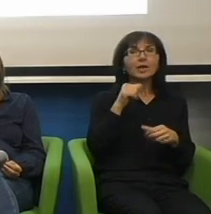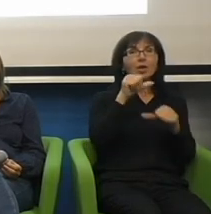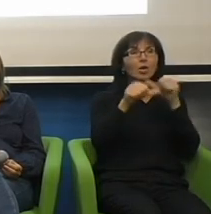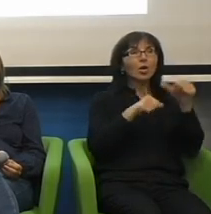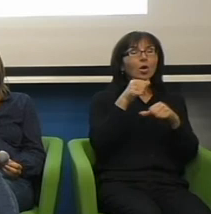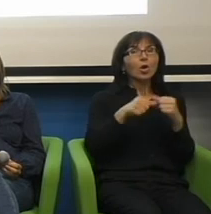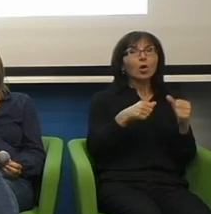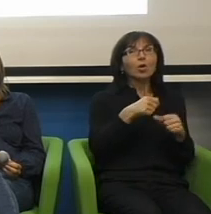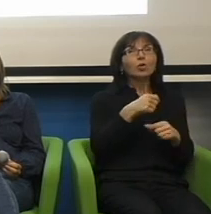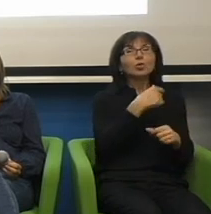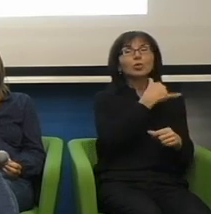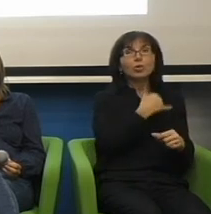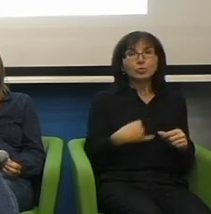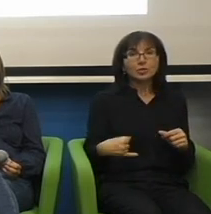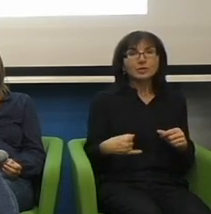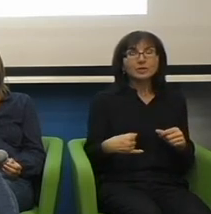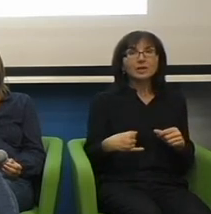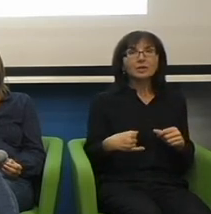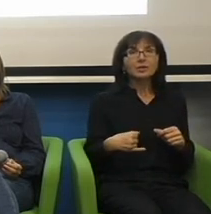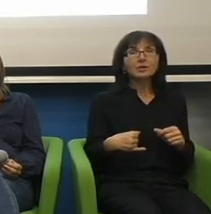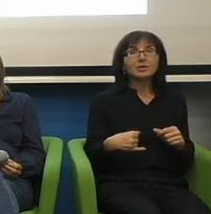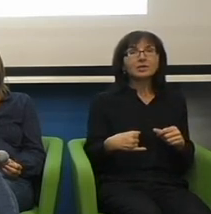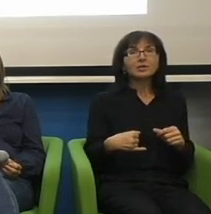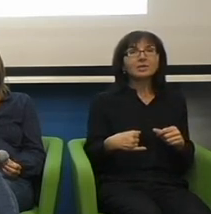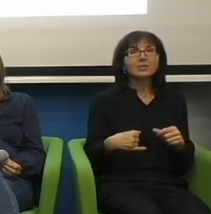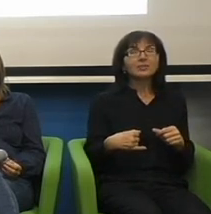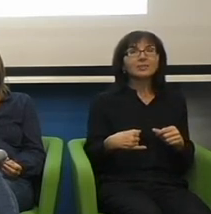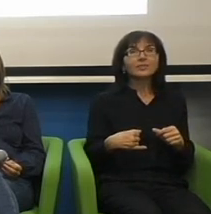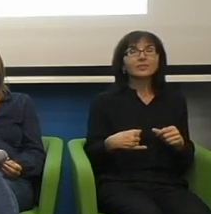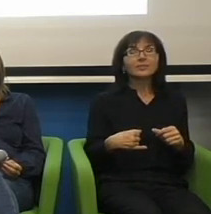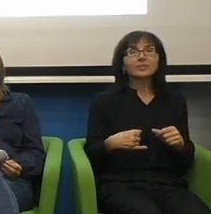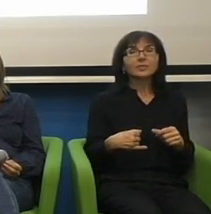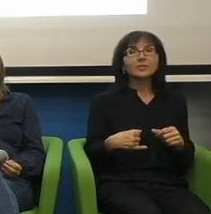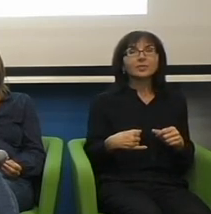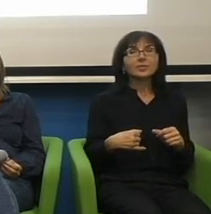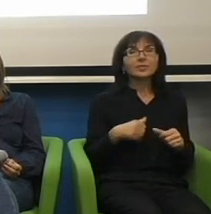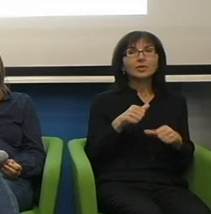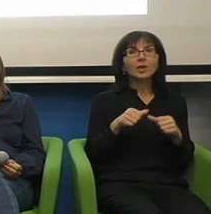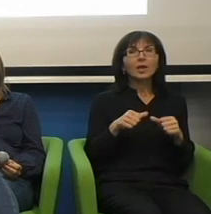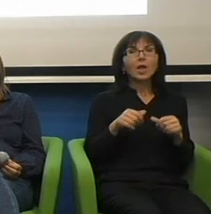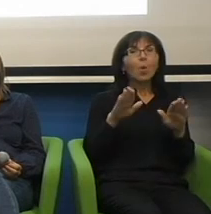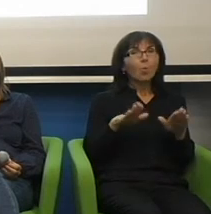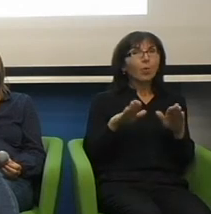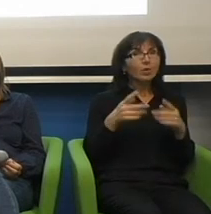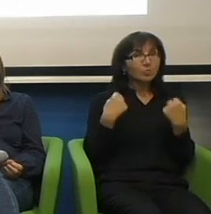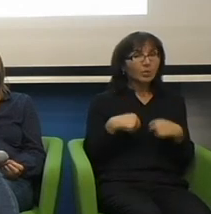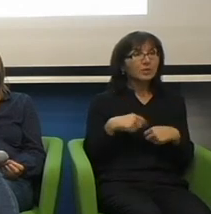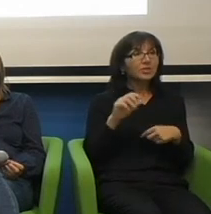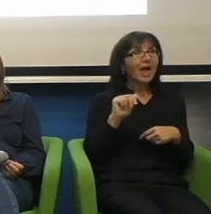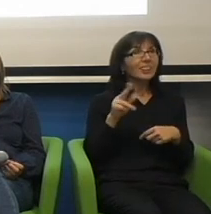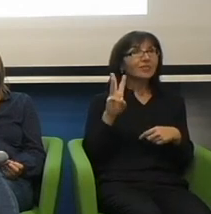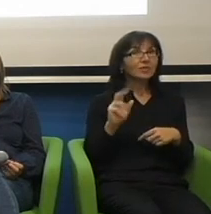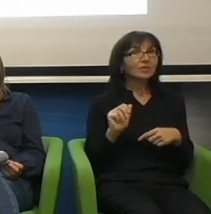Może to jest panu, bo... ale nagrywamy, także może... A to nie tylko tak. Zauważyłam po prostu, że postać Anny Walentynowicz jest